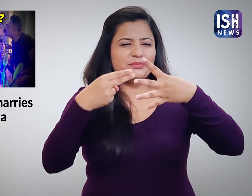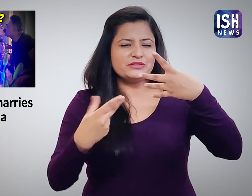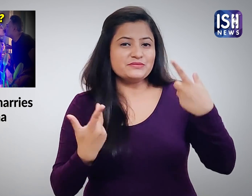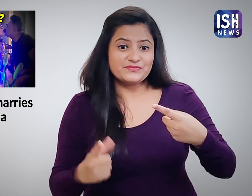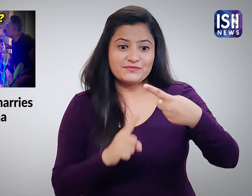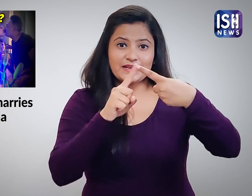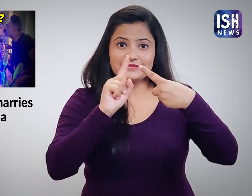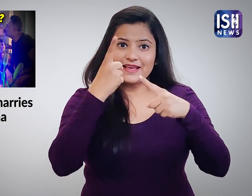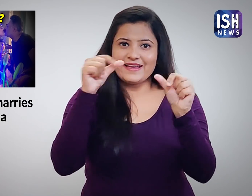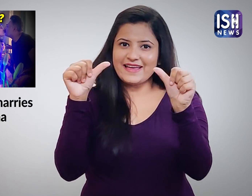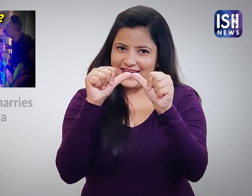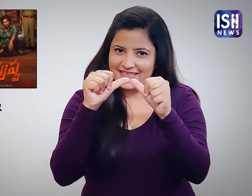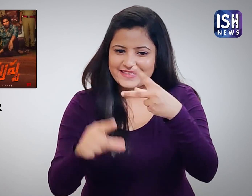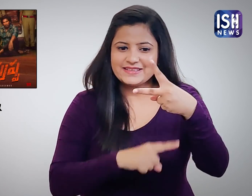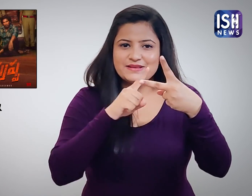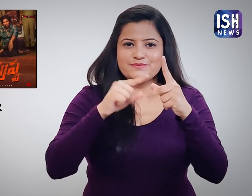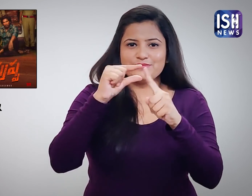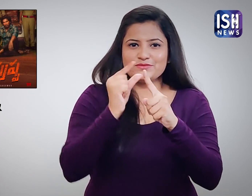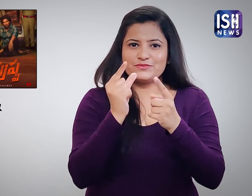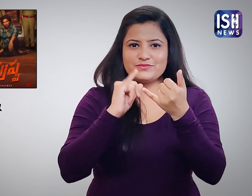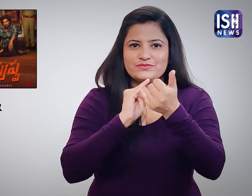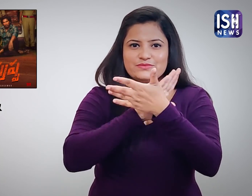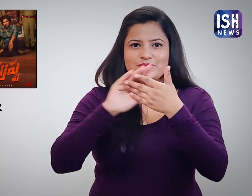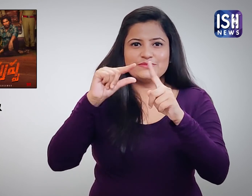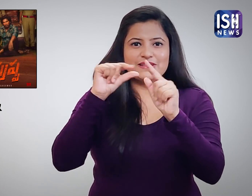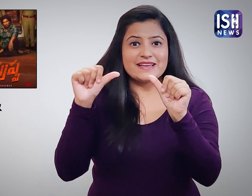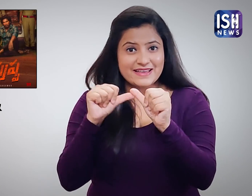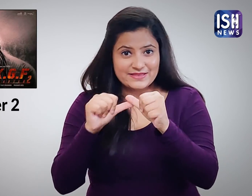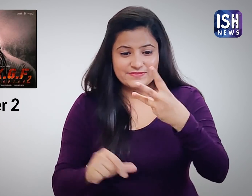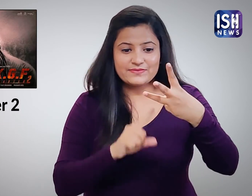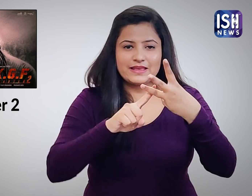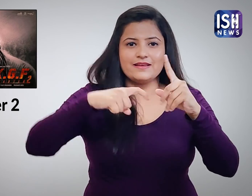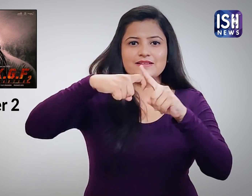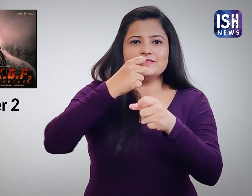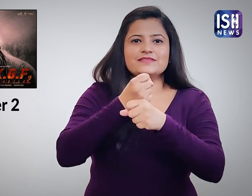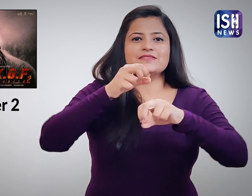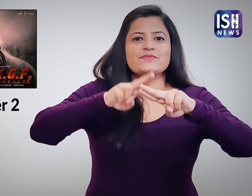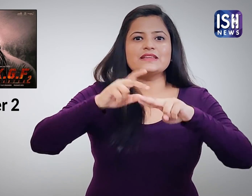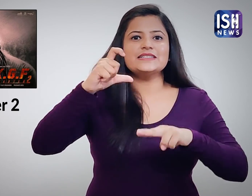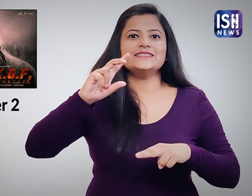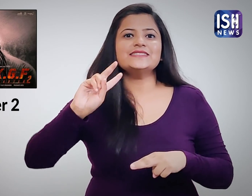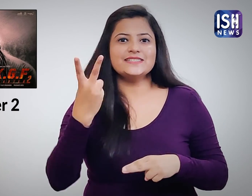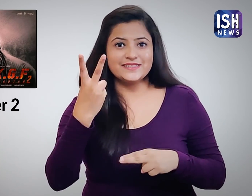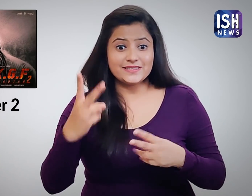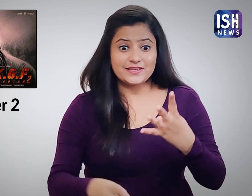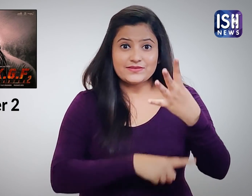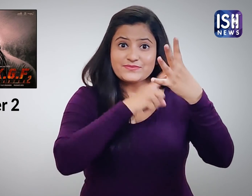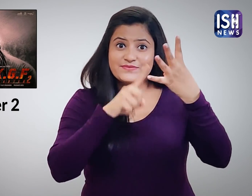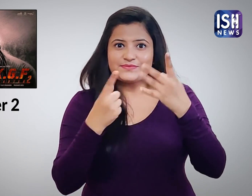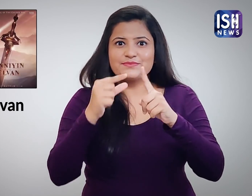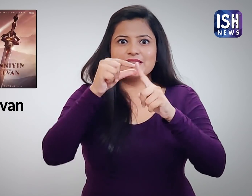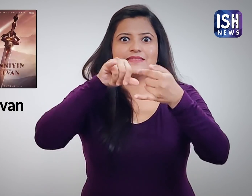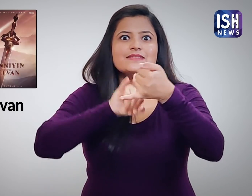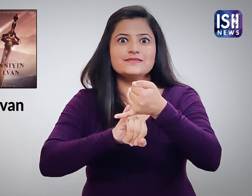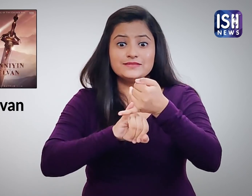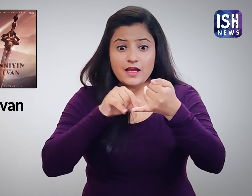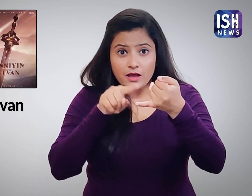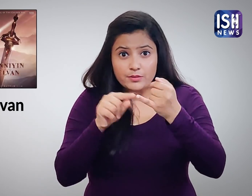फिल्मों के नाम है अन्हते पुष्पा के जी एफ चाप्टर टू और निदेशक मनी रतनम